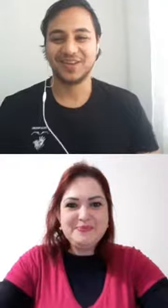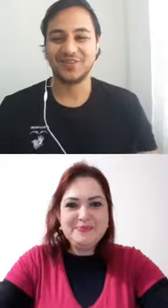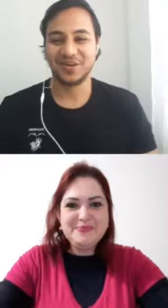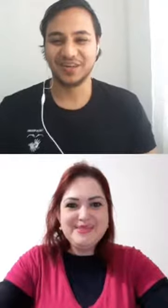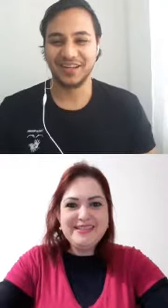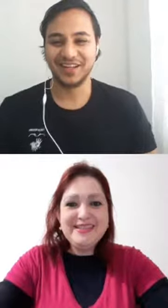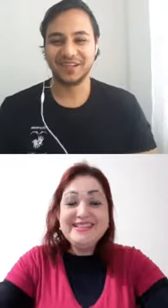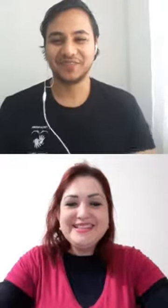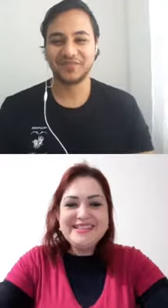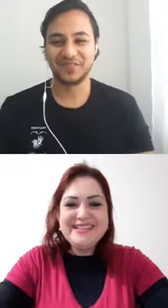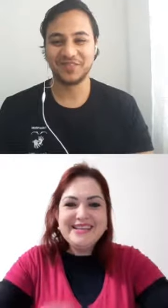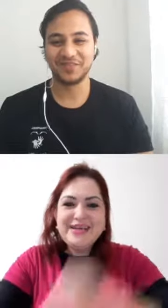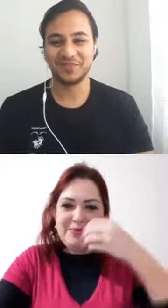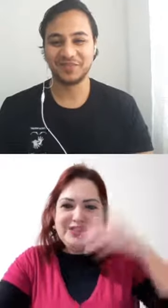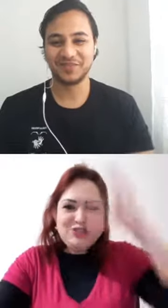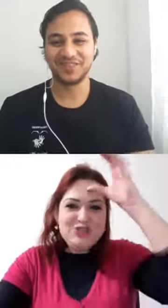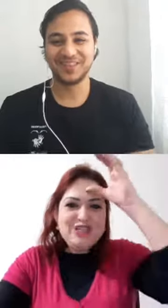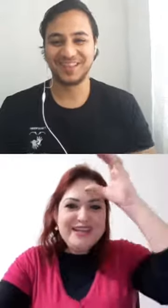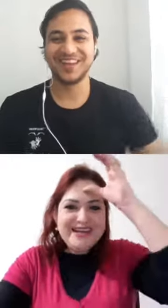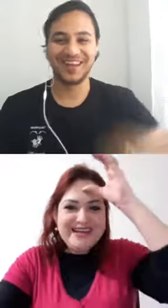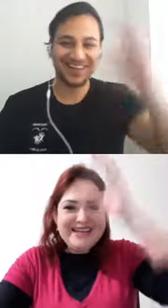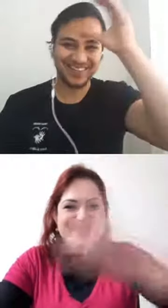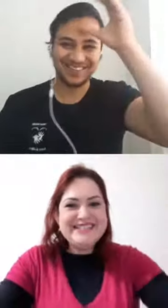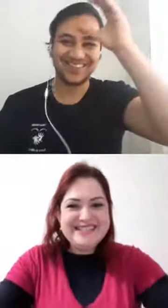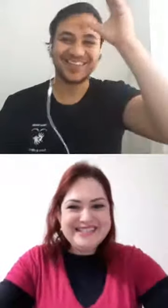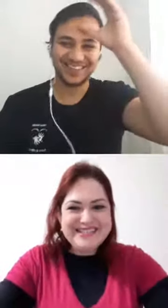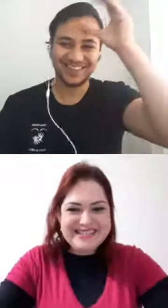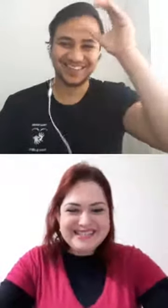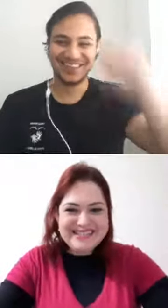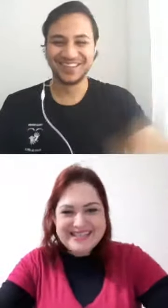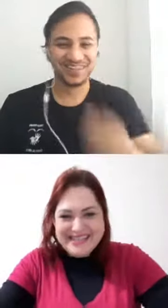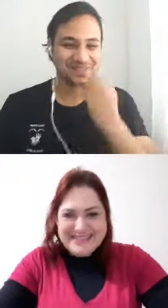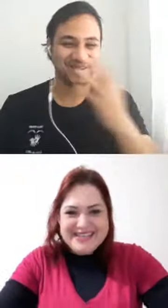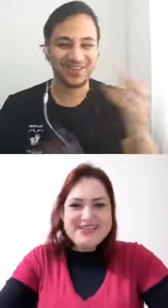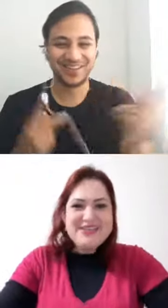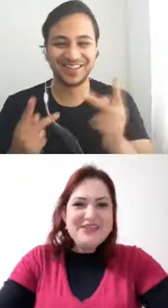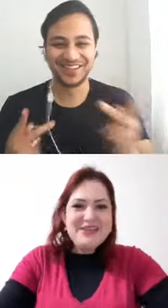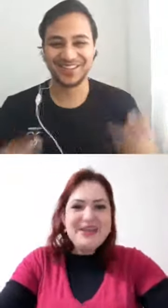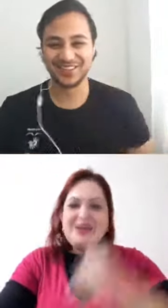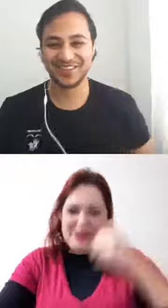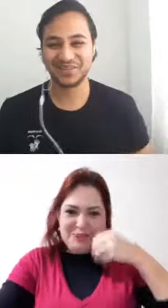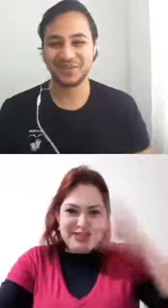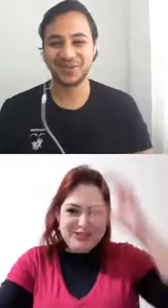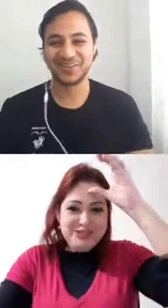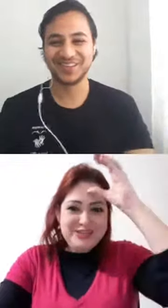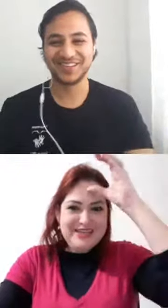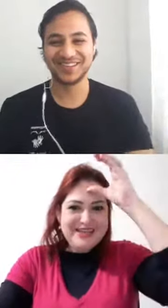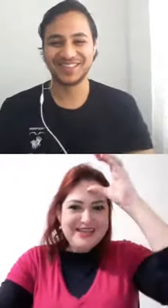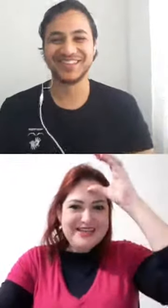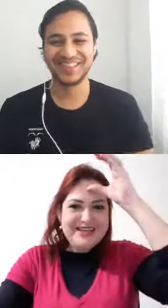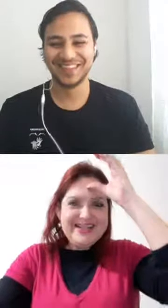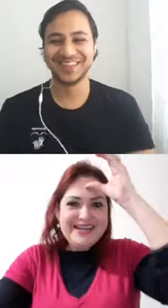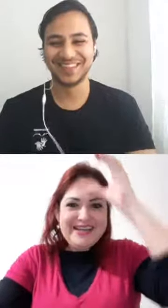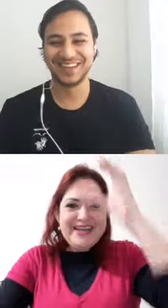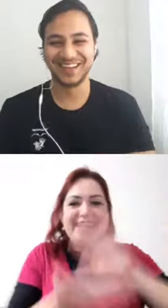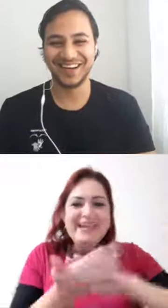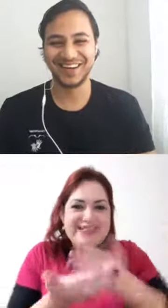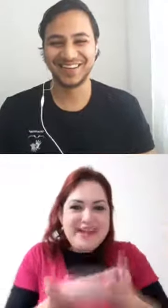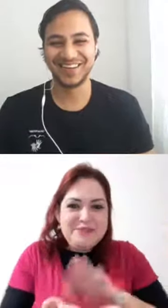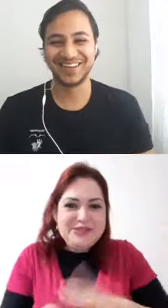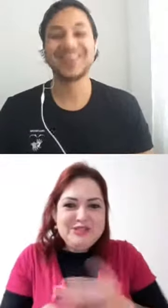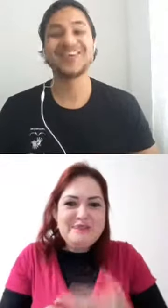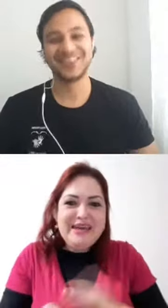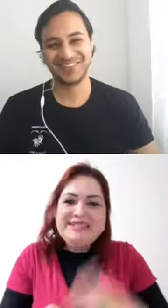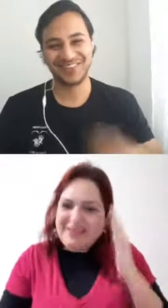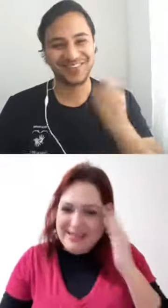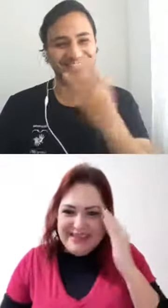E vamos lá, né? Minha tia, Ah, aqui. Bem-vindo. minha Bom dia a tia, todos. ela é Legal.